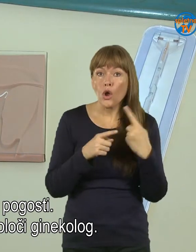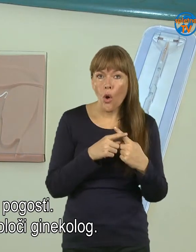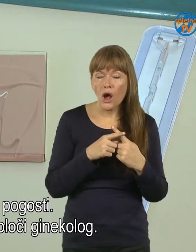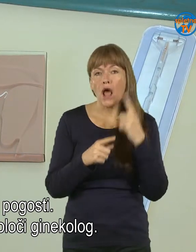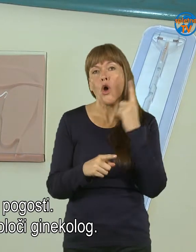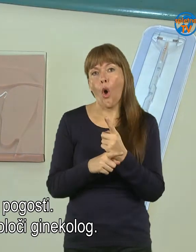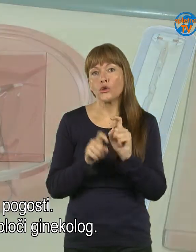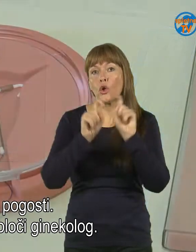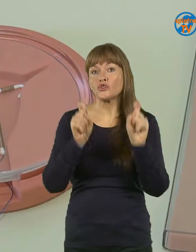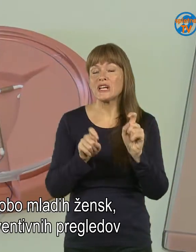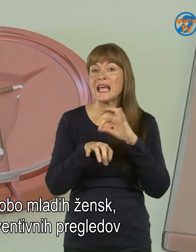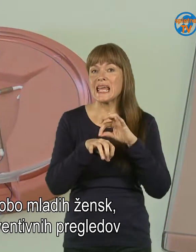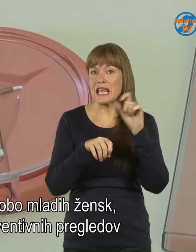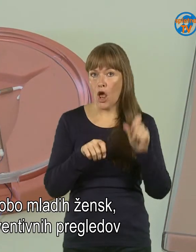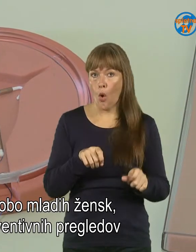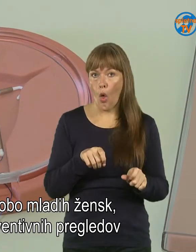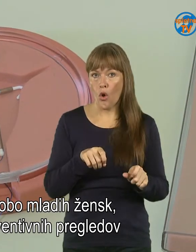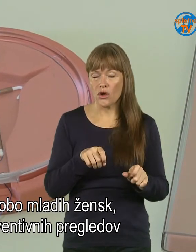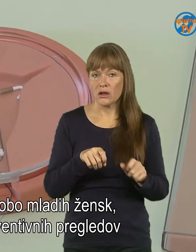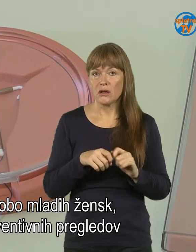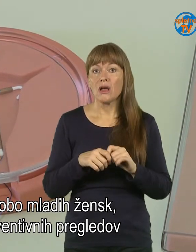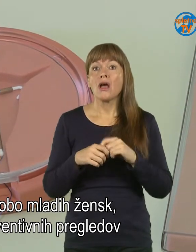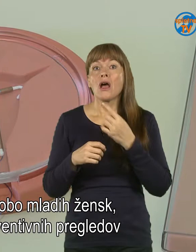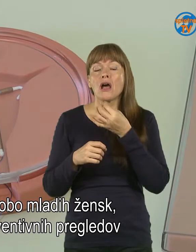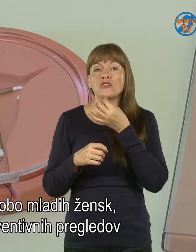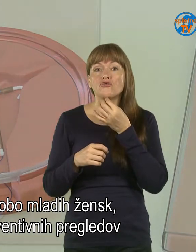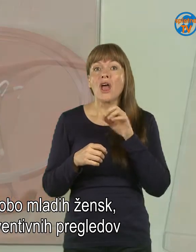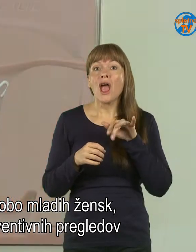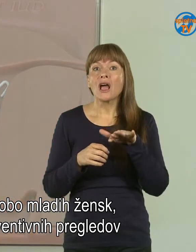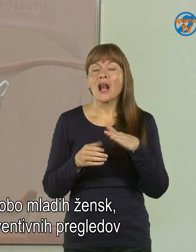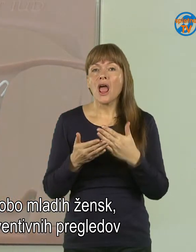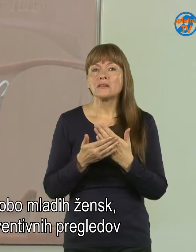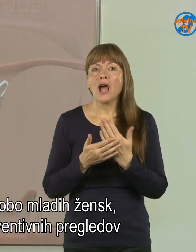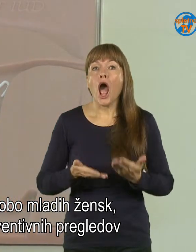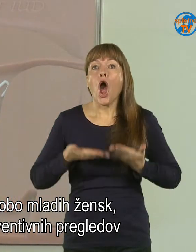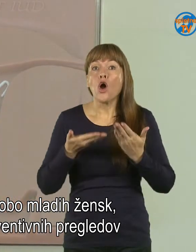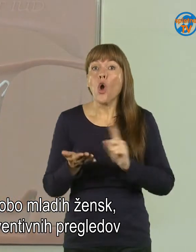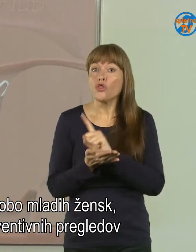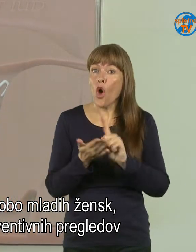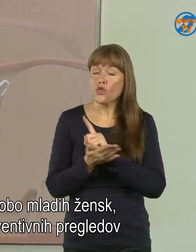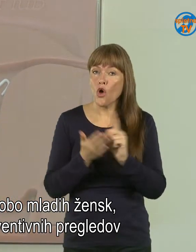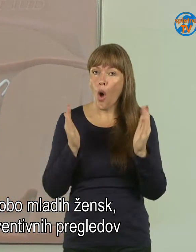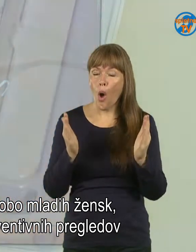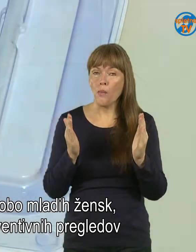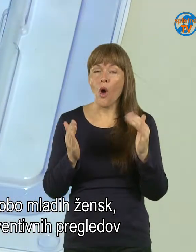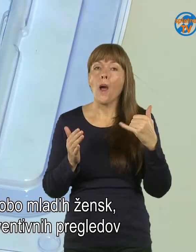ginekolog. Ker gre za rodno dobo mladih